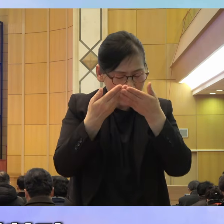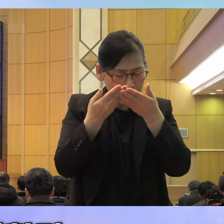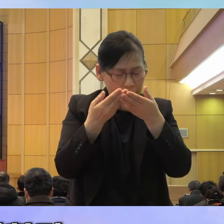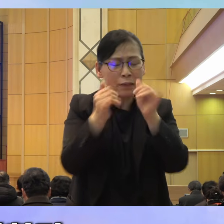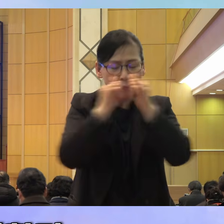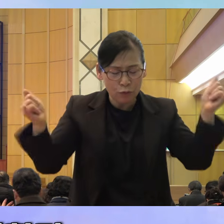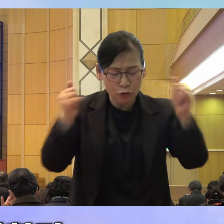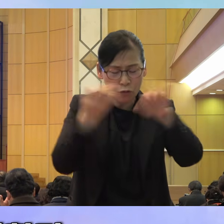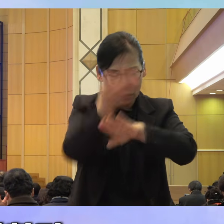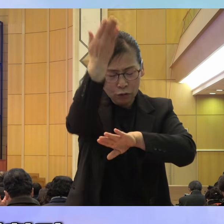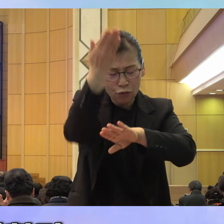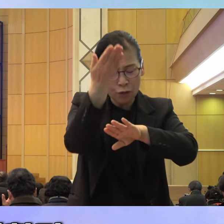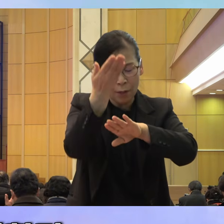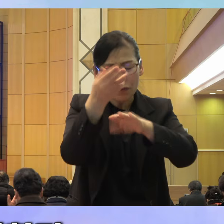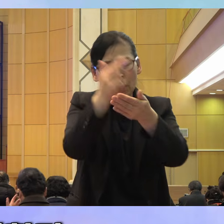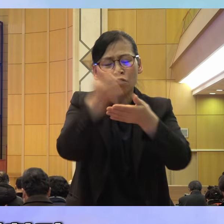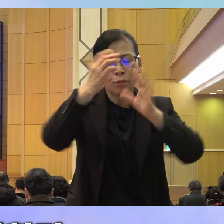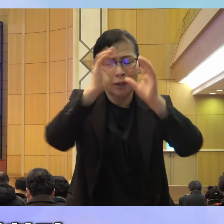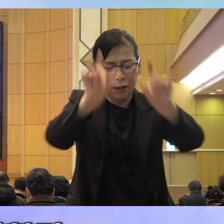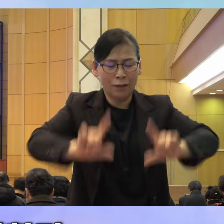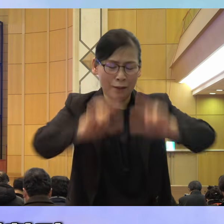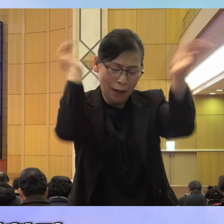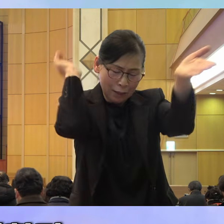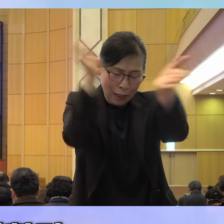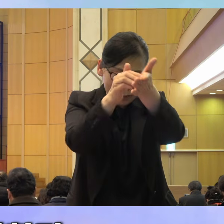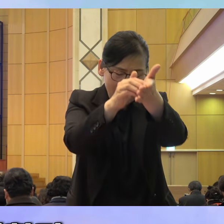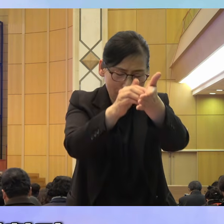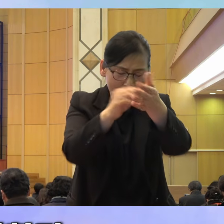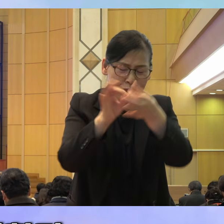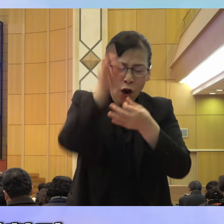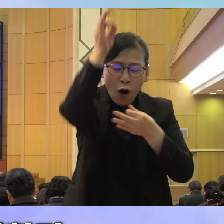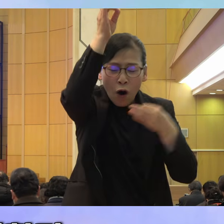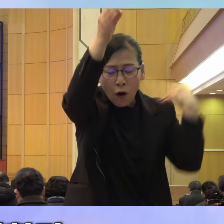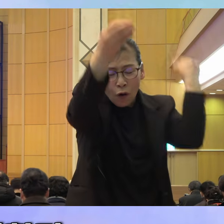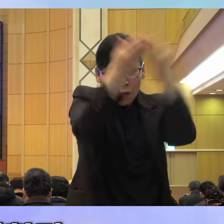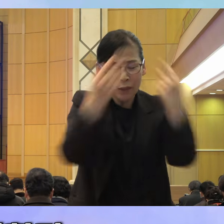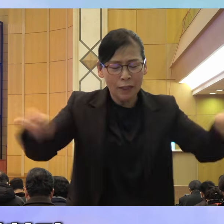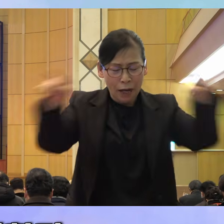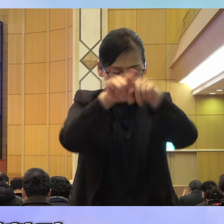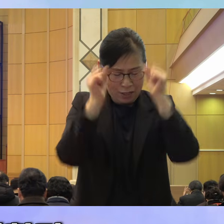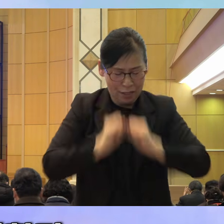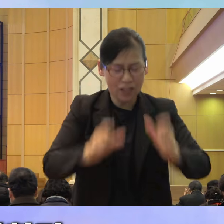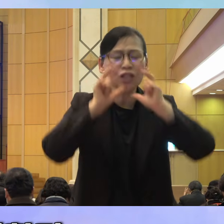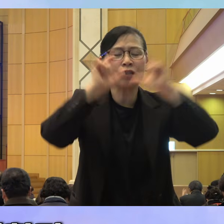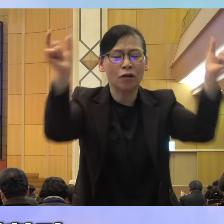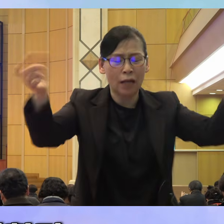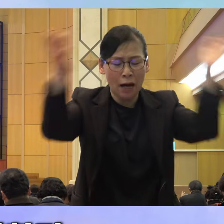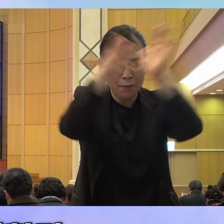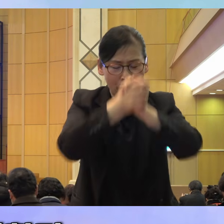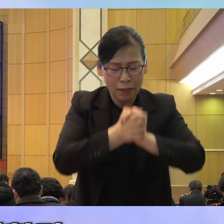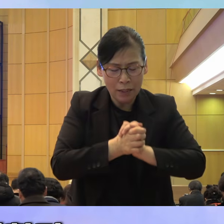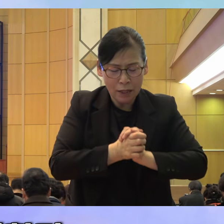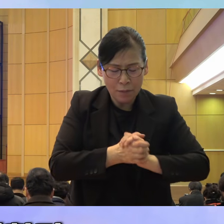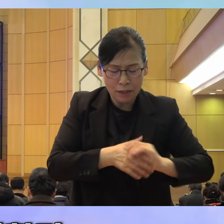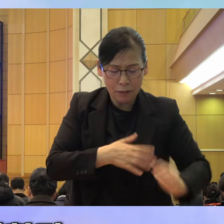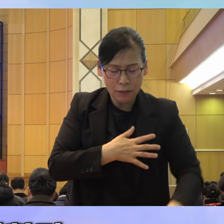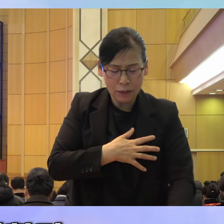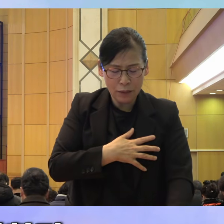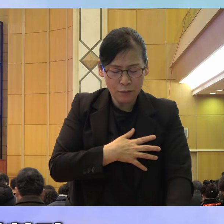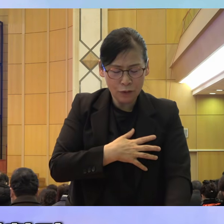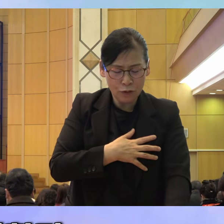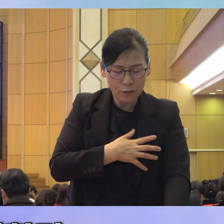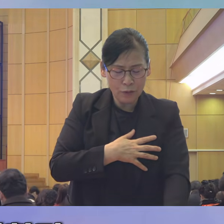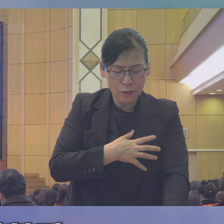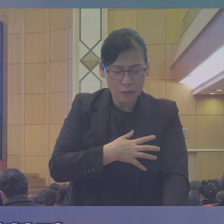분들과 그리고 주님 나라 가는 그날까지 영원히 함께할지어다. 아멘.